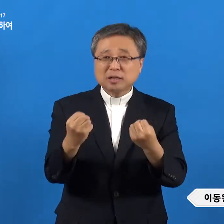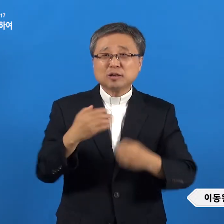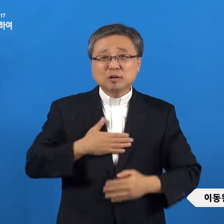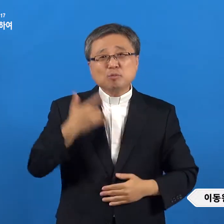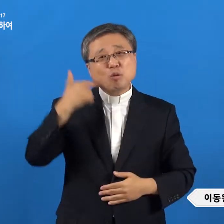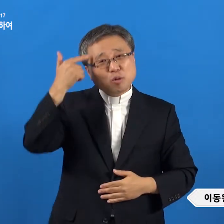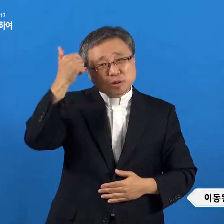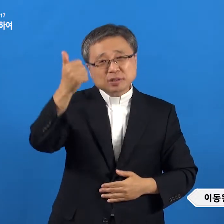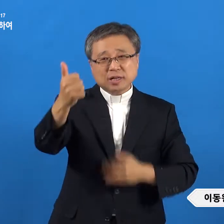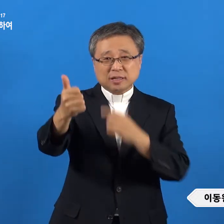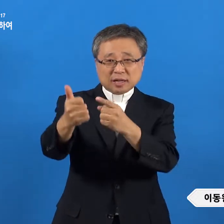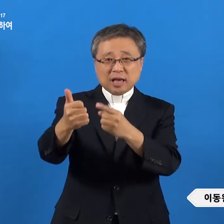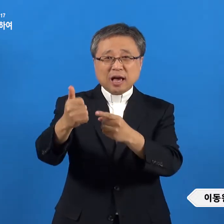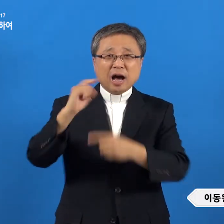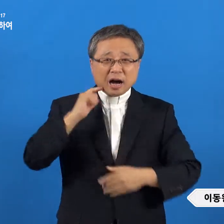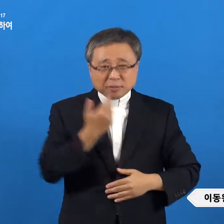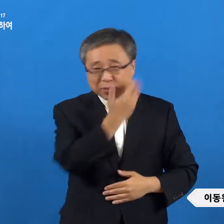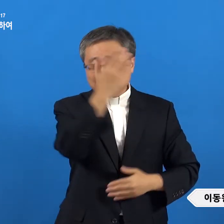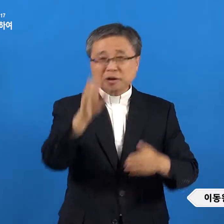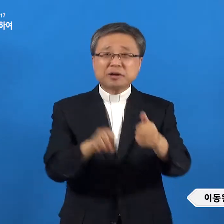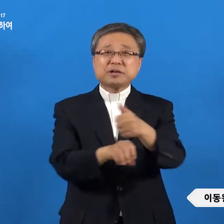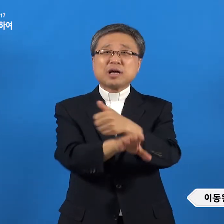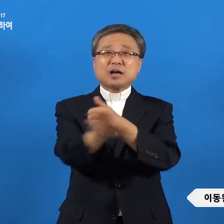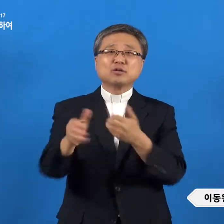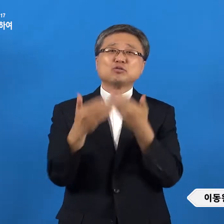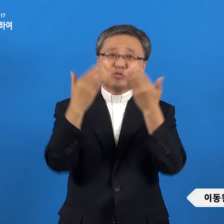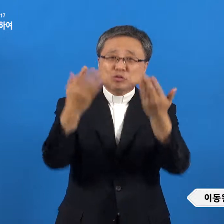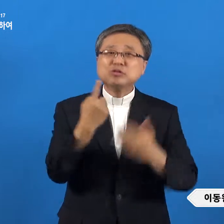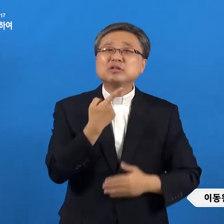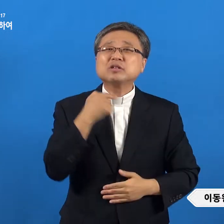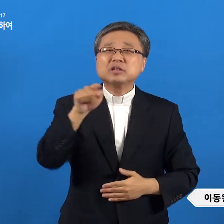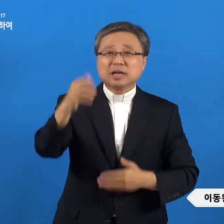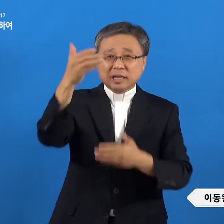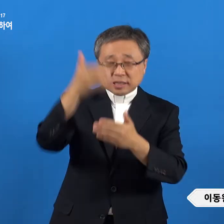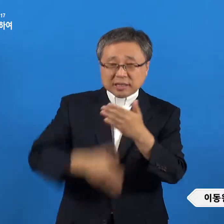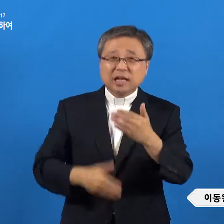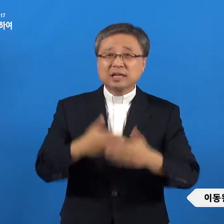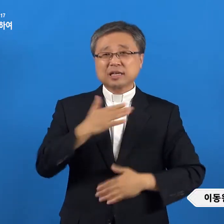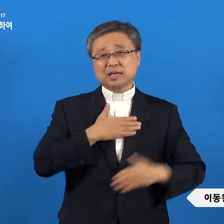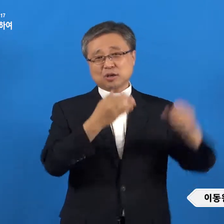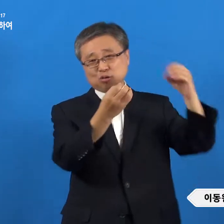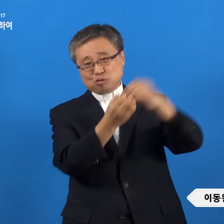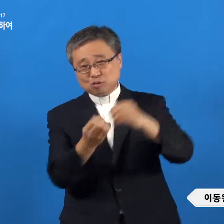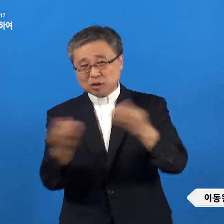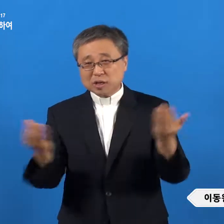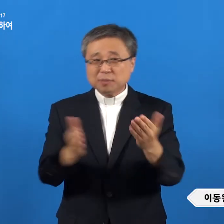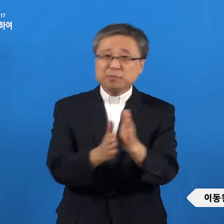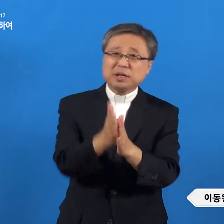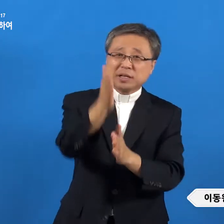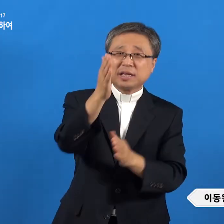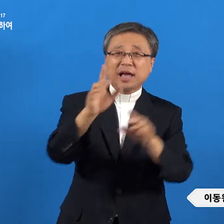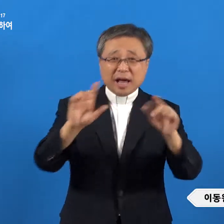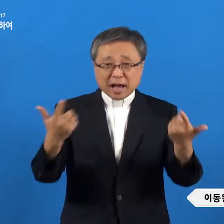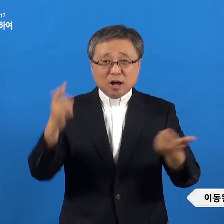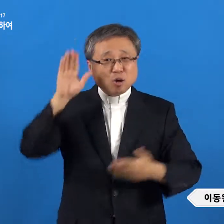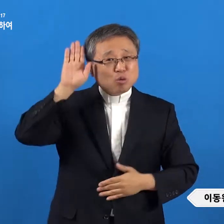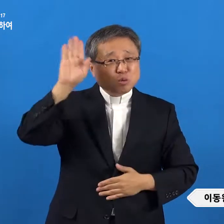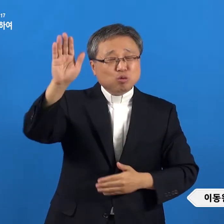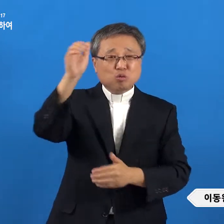목회의 영향력을 끼쳤던 것. 맞아. 그가 남긴 유산은 빌딩이 아니지. 또 후세의 사람들이 단순히